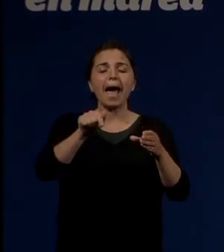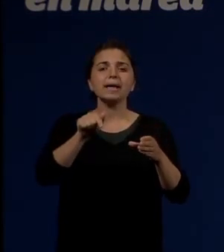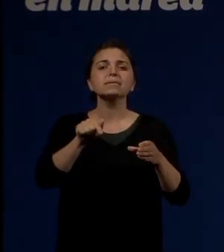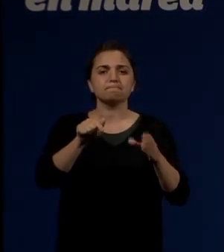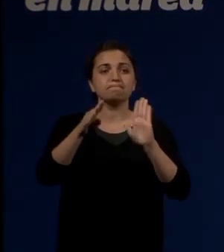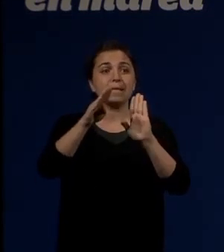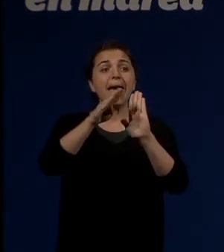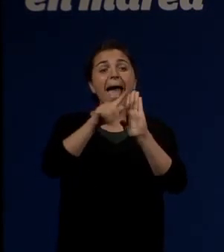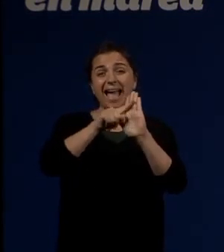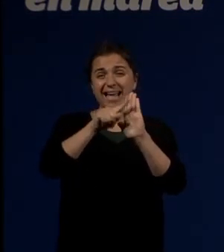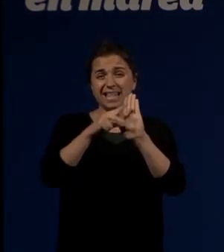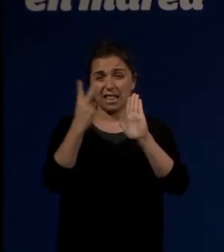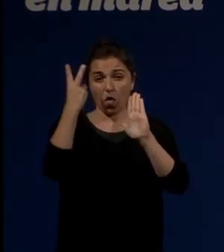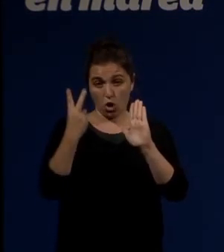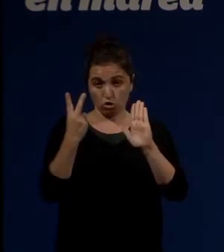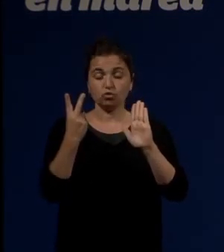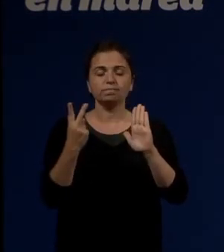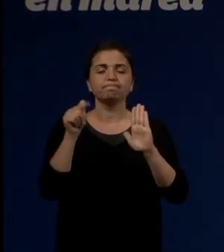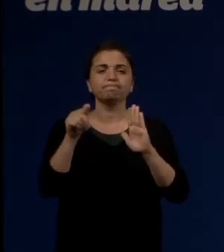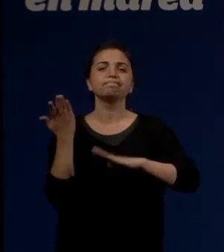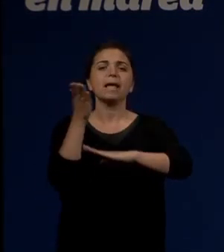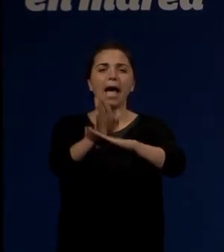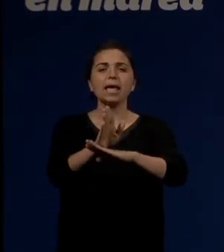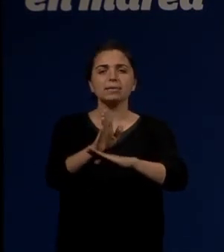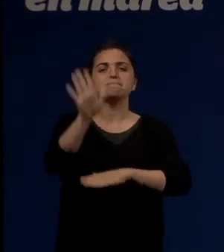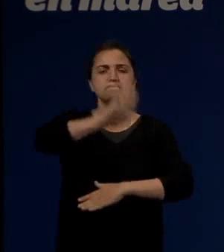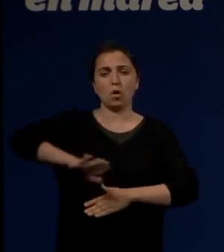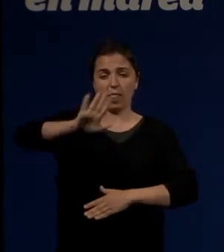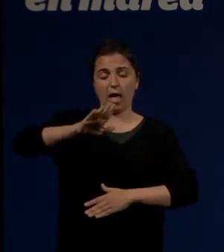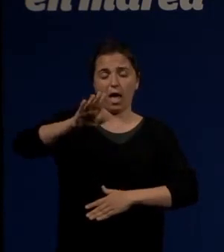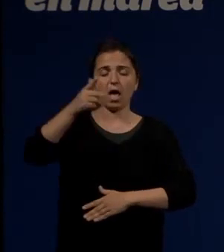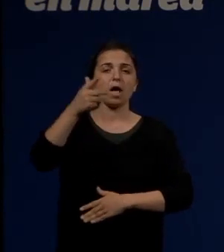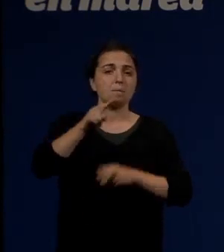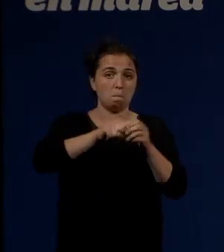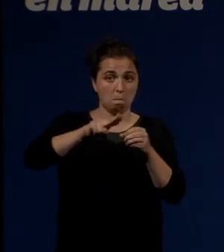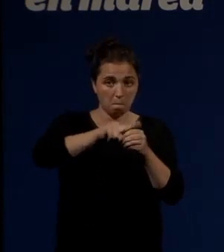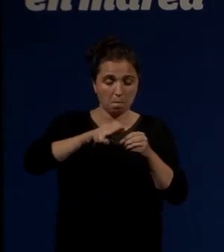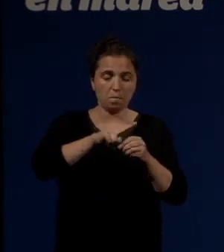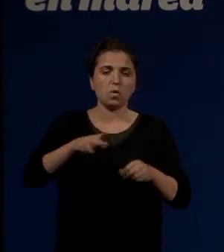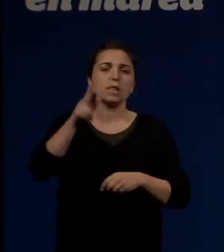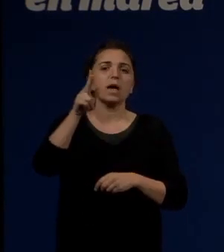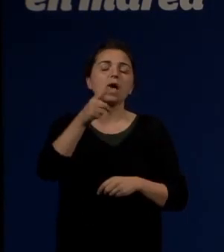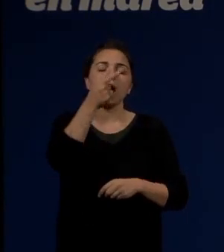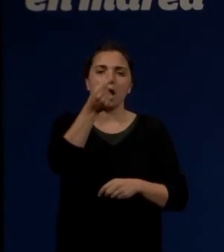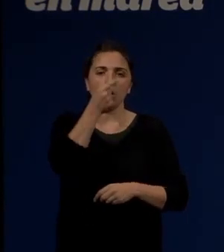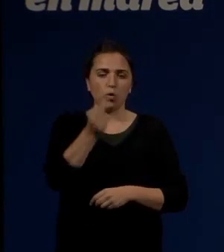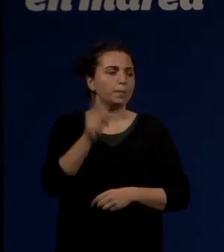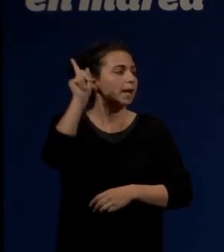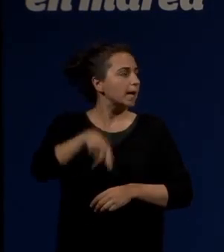candidata número 2 pola provincia de Lugo, e a noso candidato, Luís Villares, o próximo presidente da Xunta de